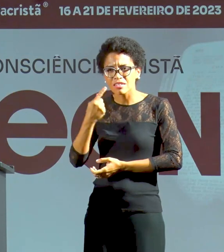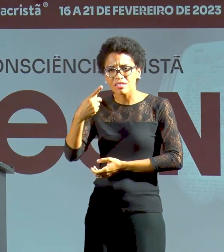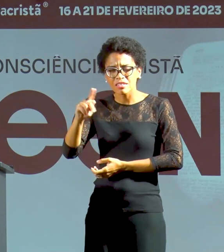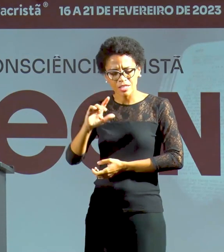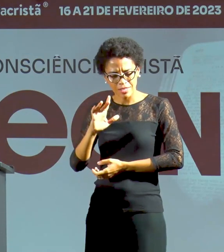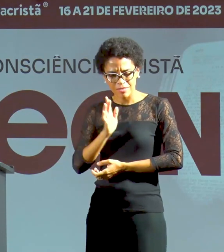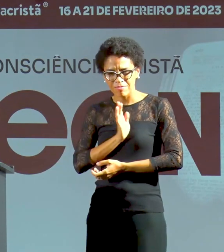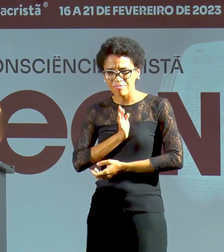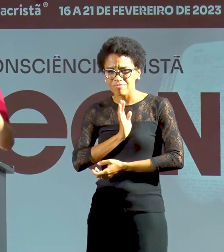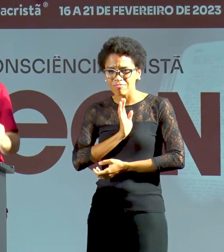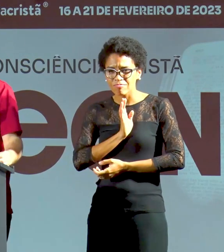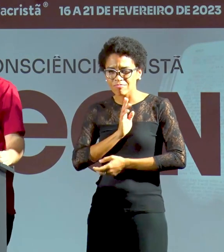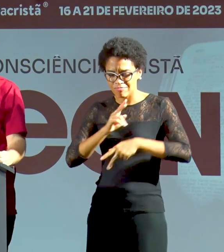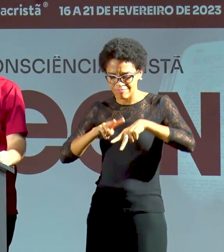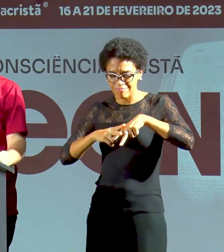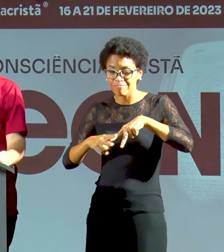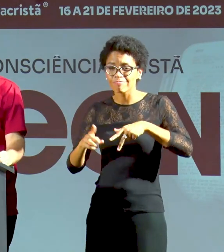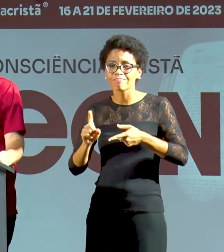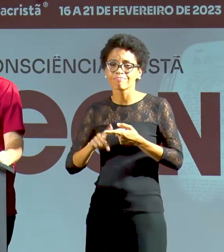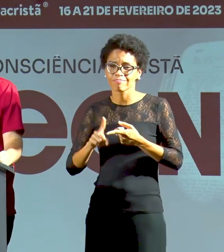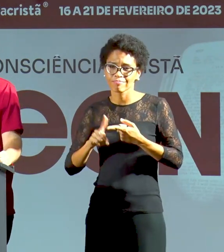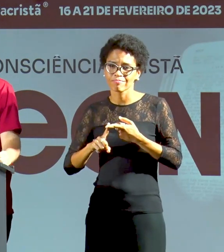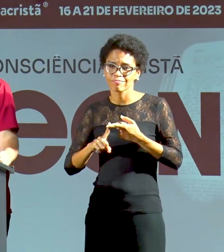resgatar sua sexualidade